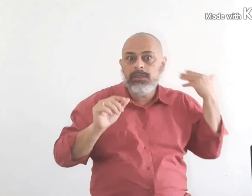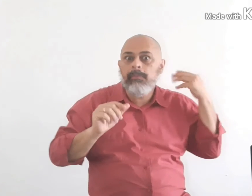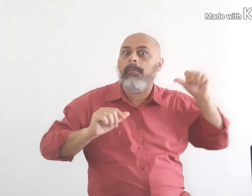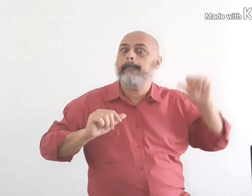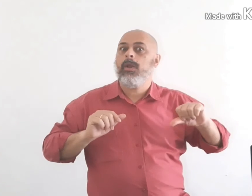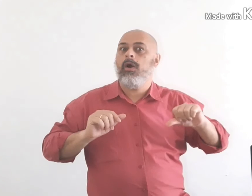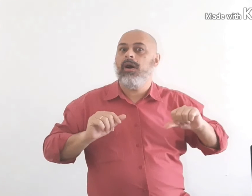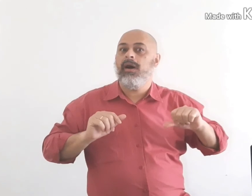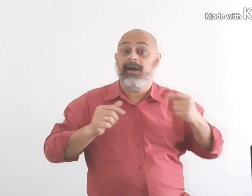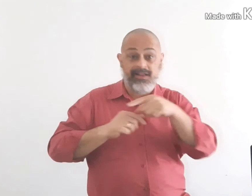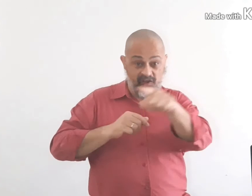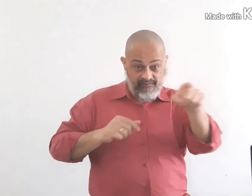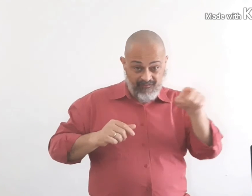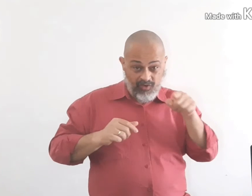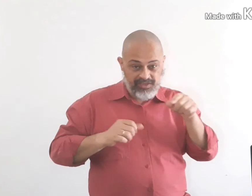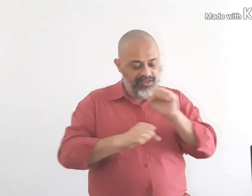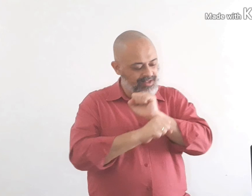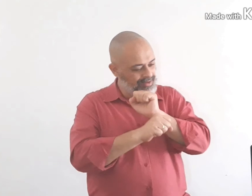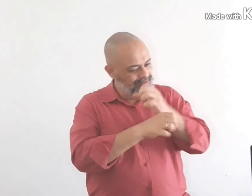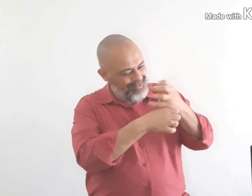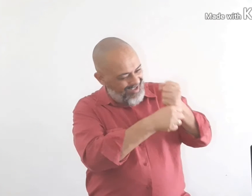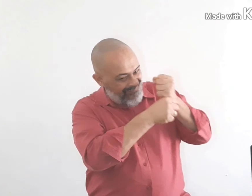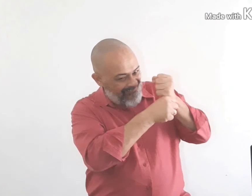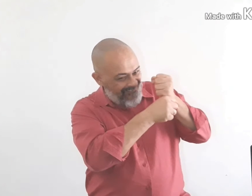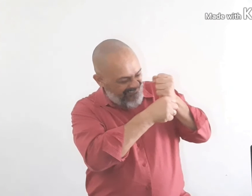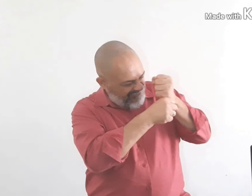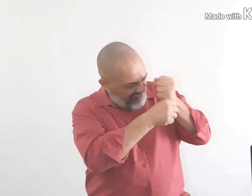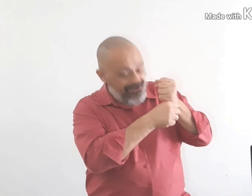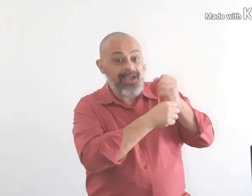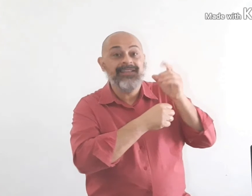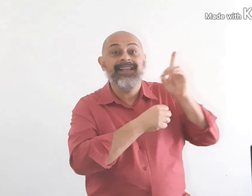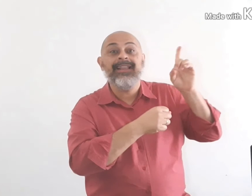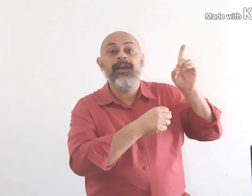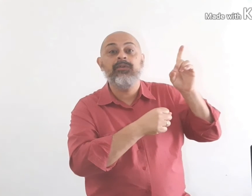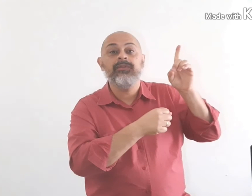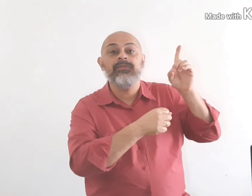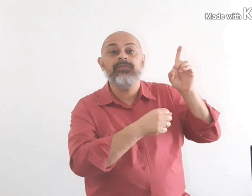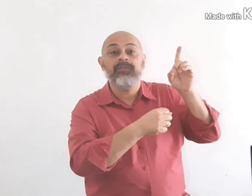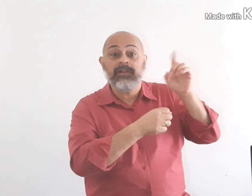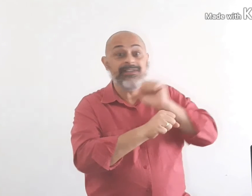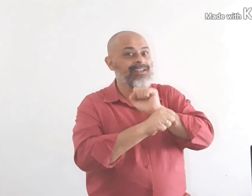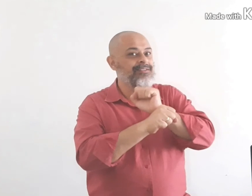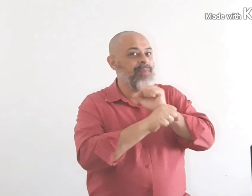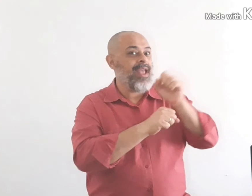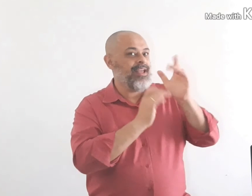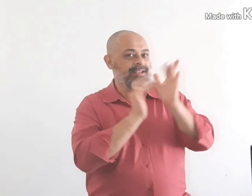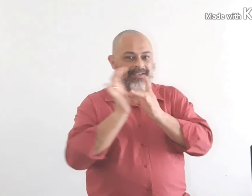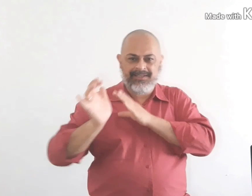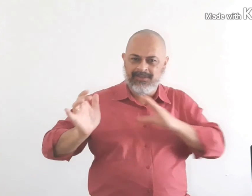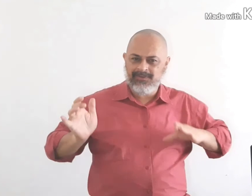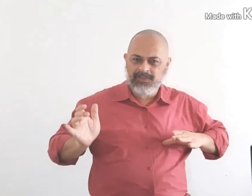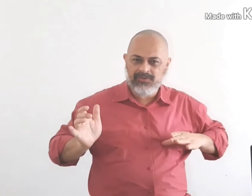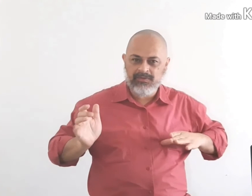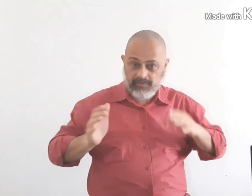seu Filho, a quem ele ressuscitou dentre os mortos, Jesus, que nos